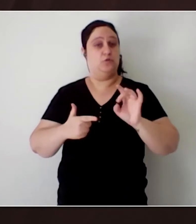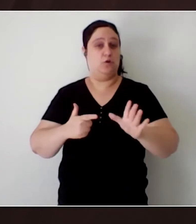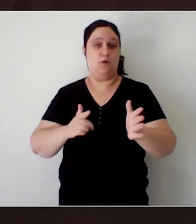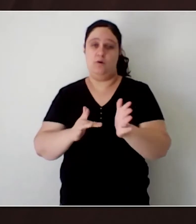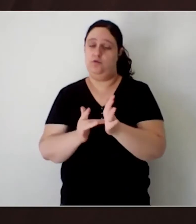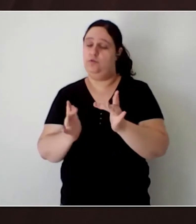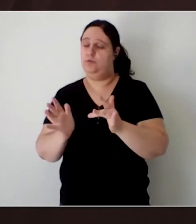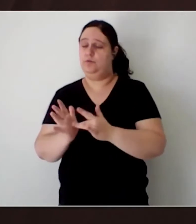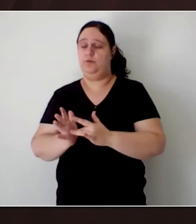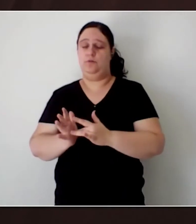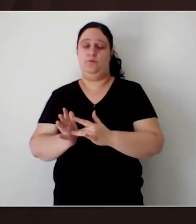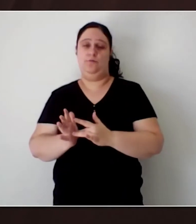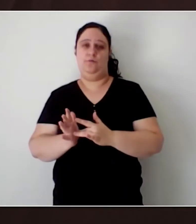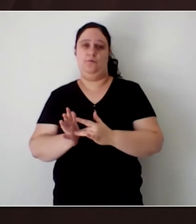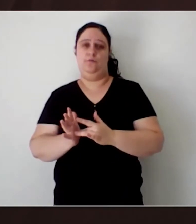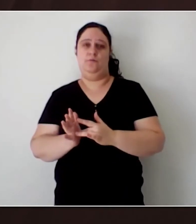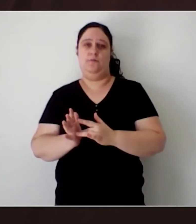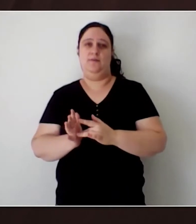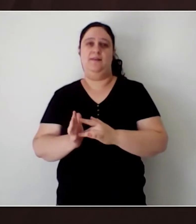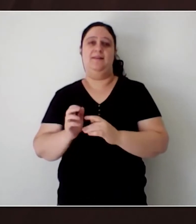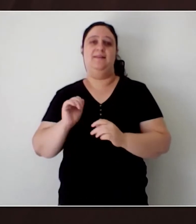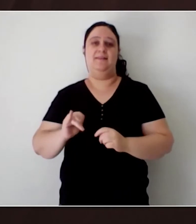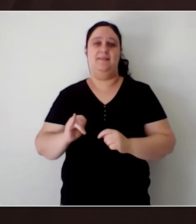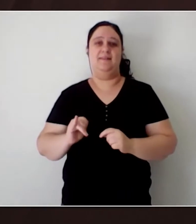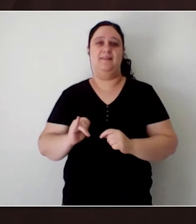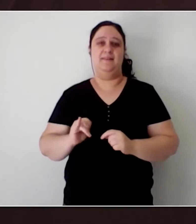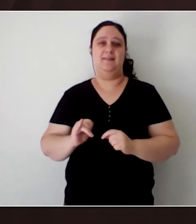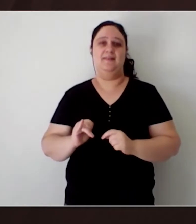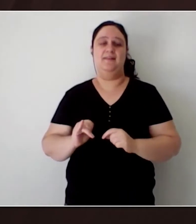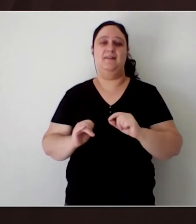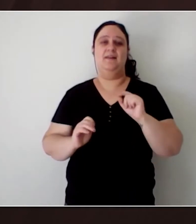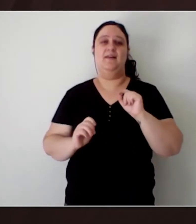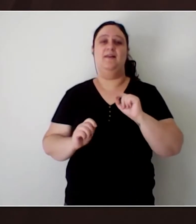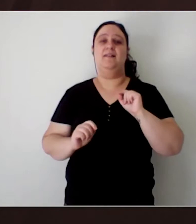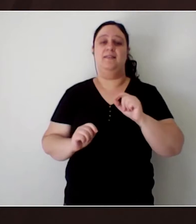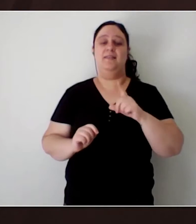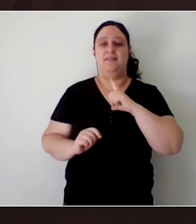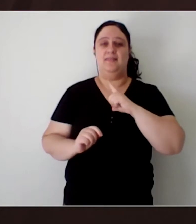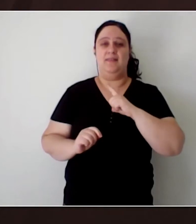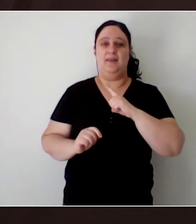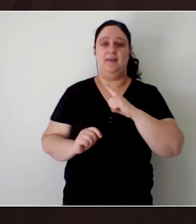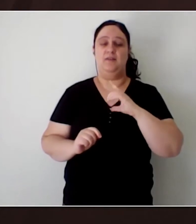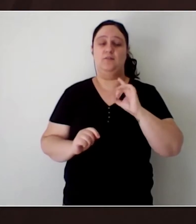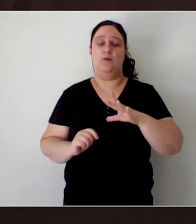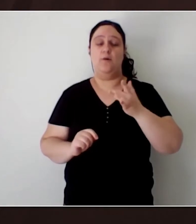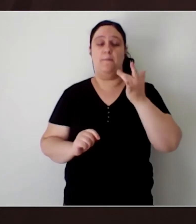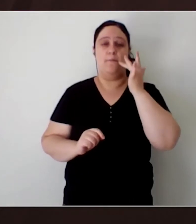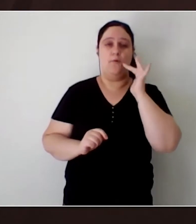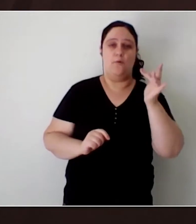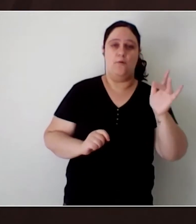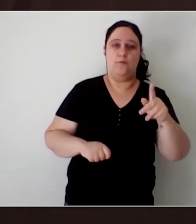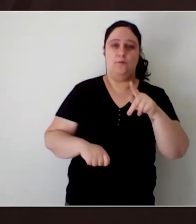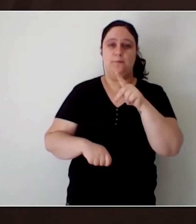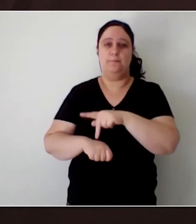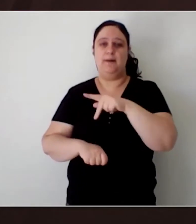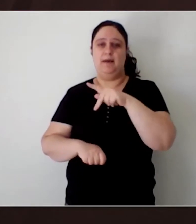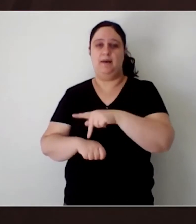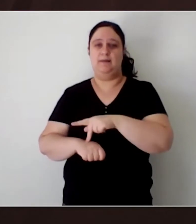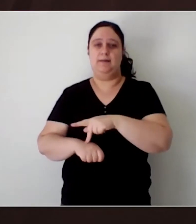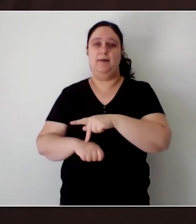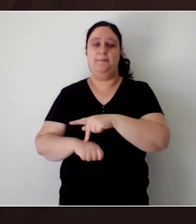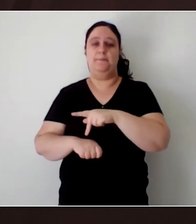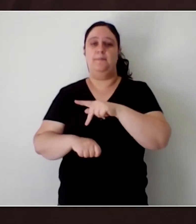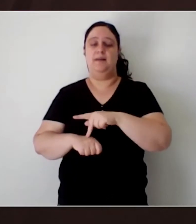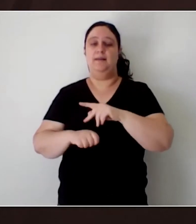alguém edifica sobre o fundamento é ouro, prata, pedras preciosas, aqui esses três elementos